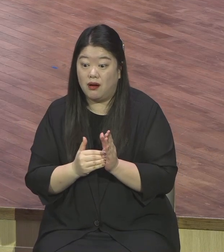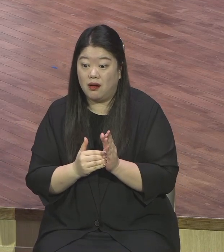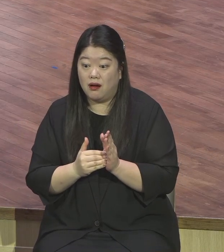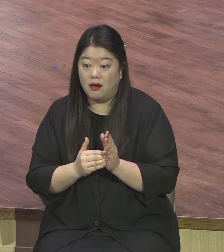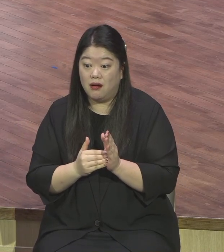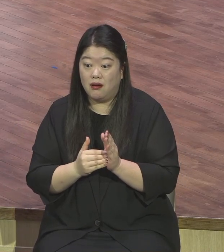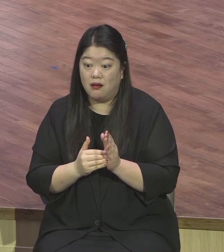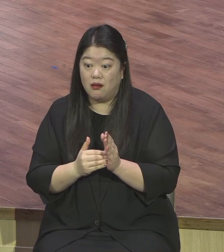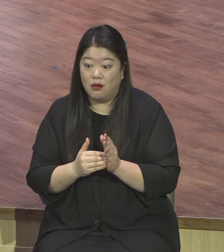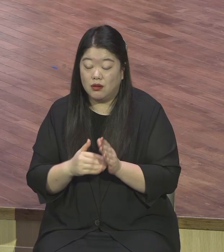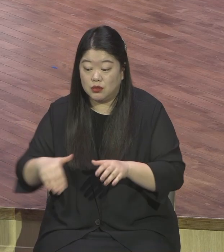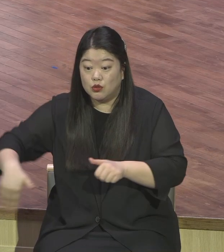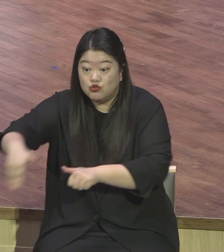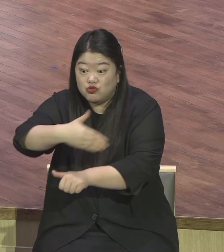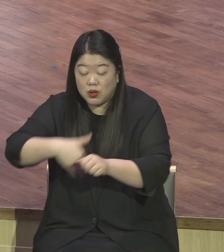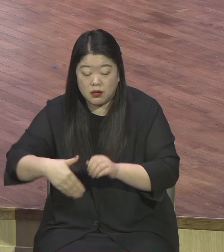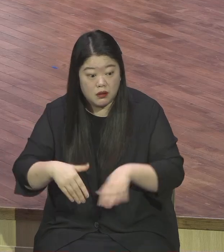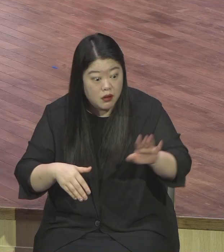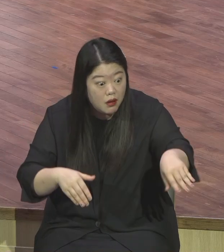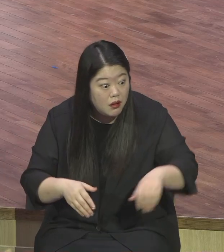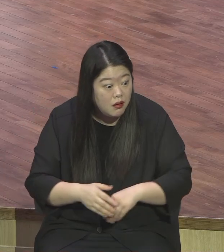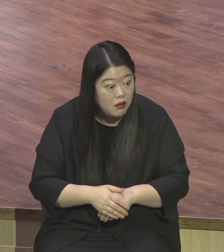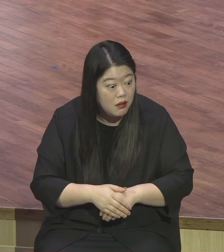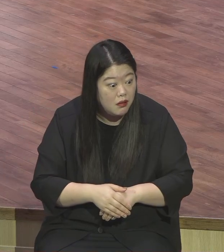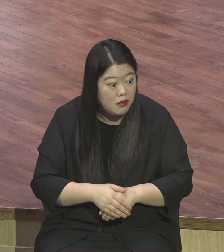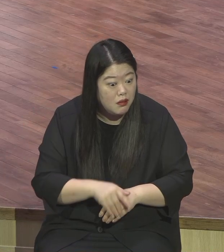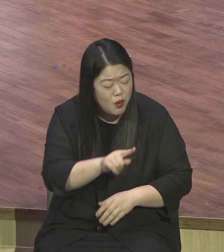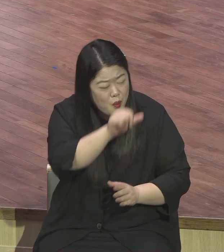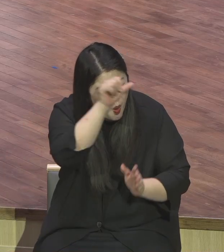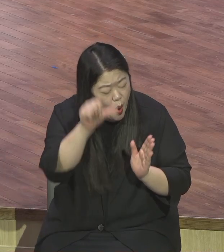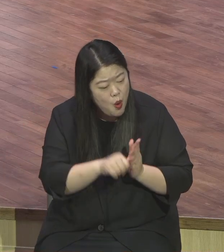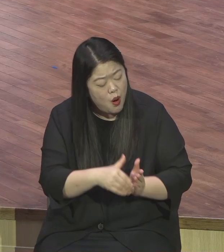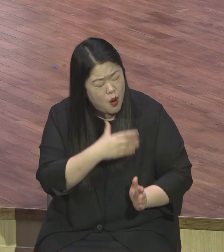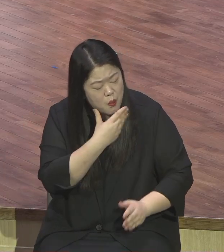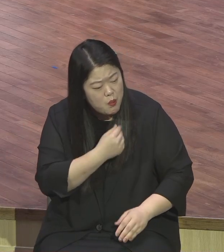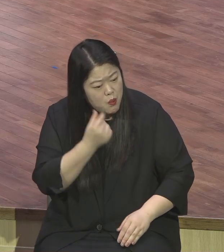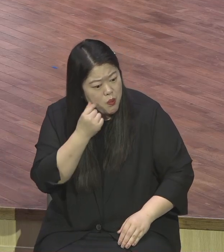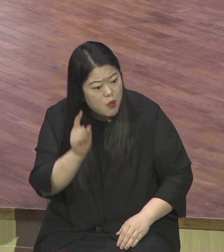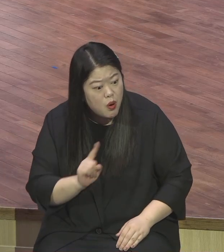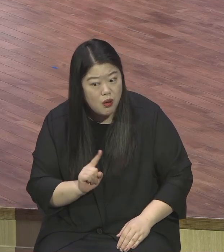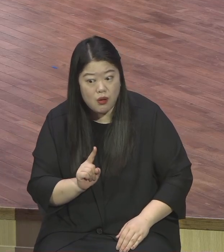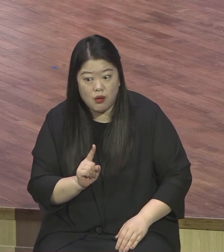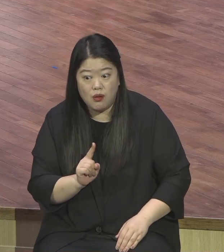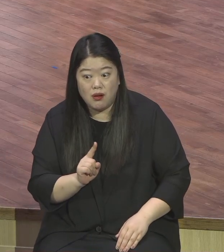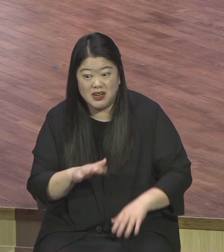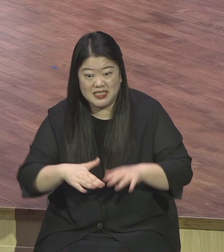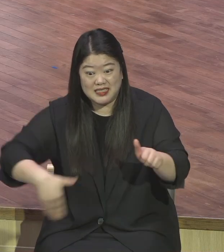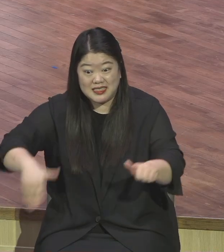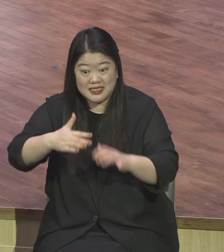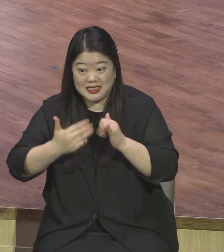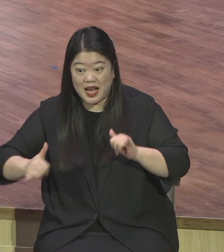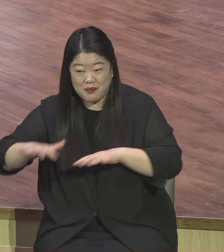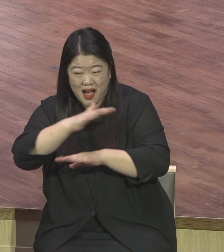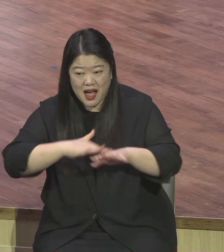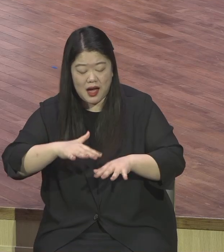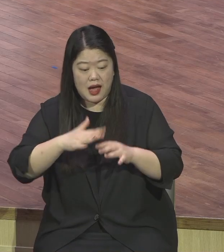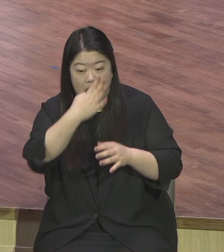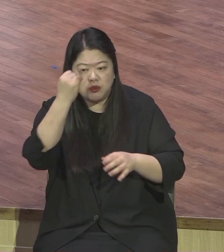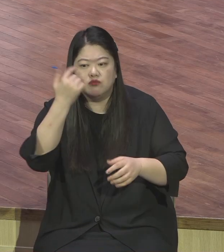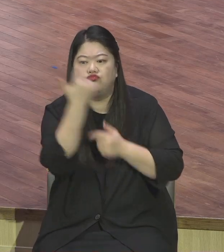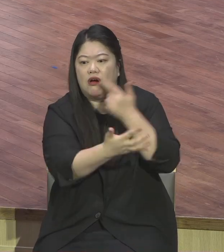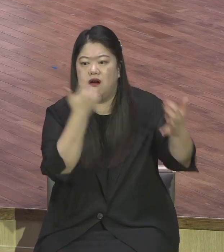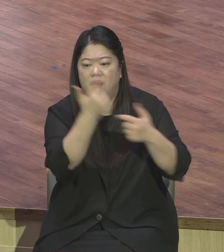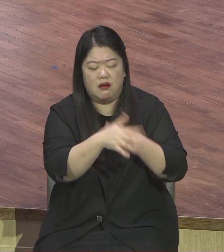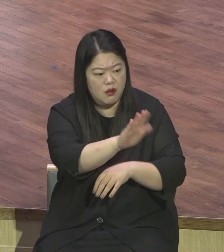주위 사람들 물었어요. 이제 임종이 됐는데 할머니 어떻게 평생 그렇게 주위에 사람들이 많이 몰려오고 사람들에게